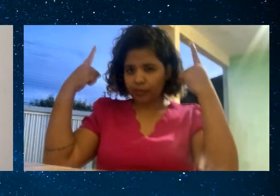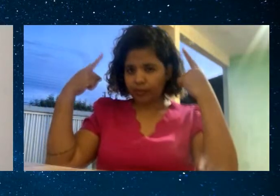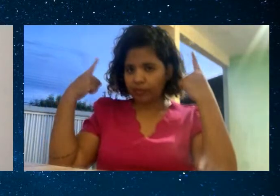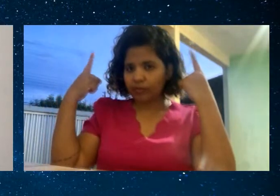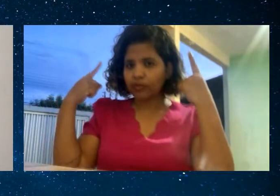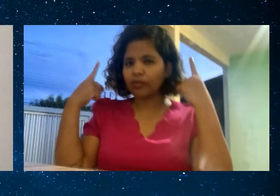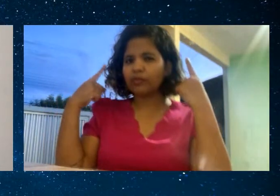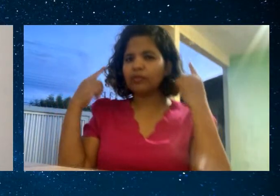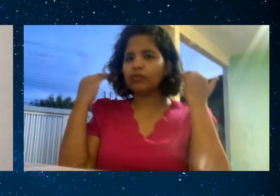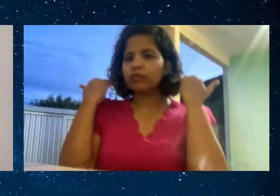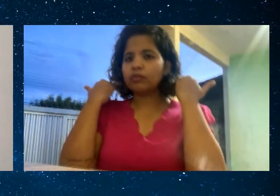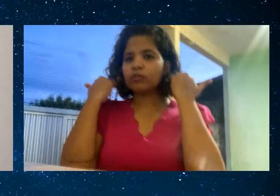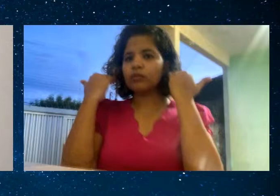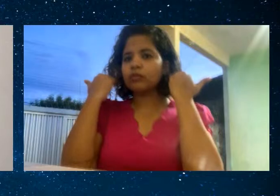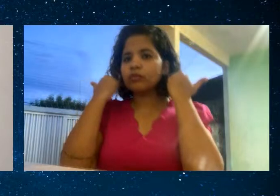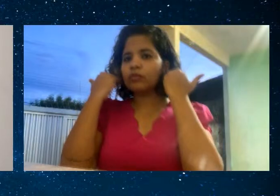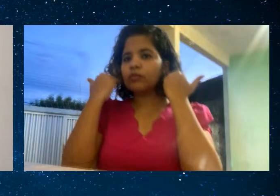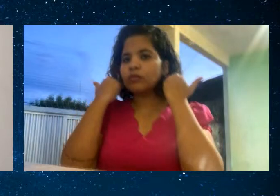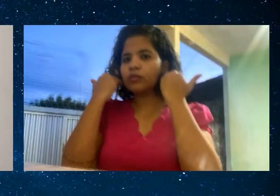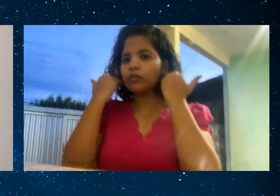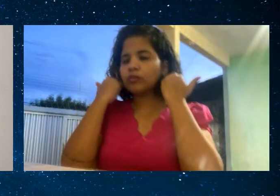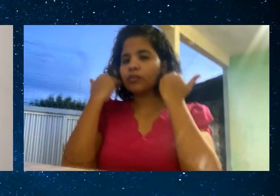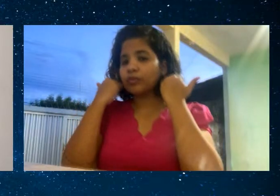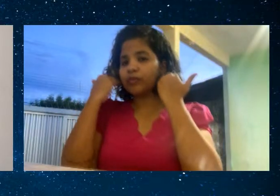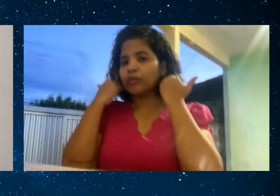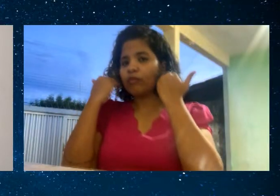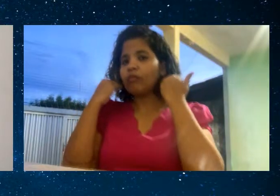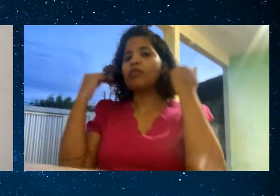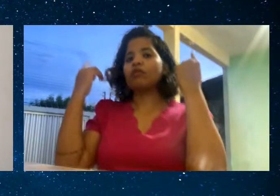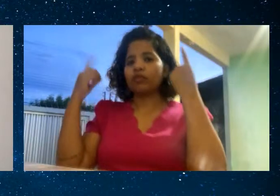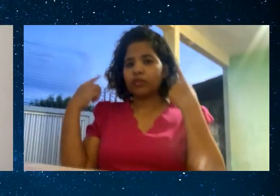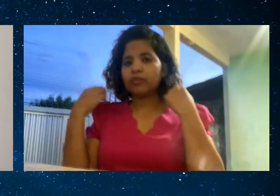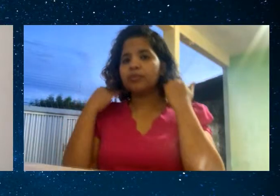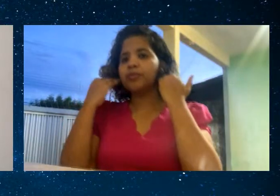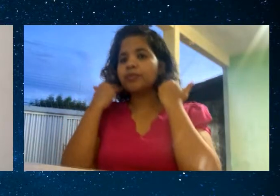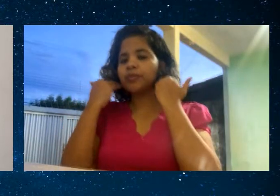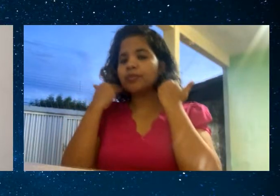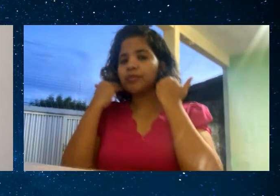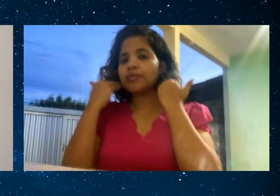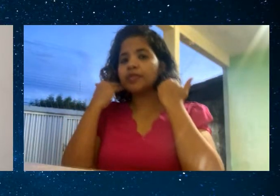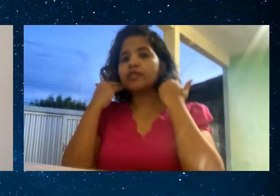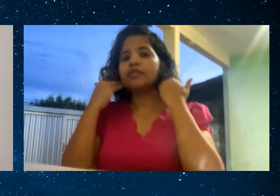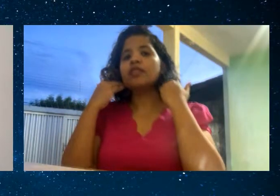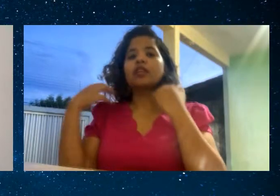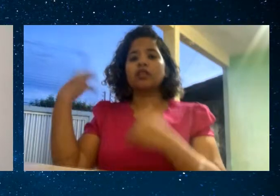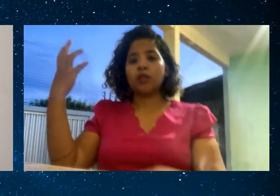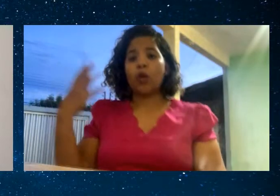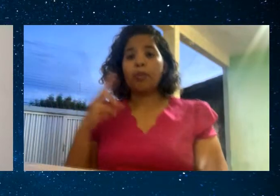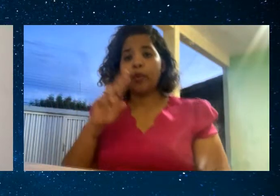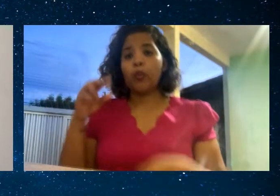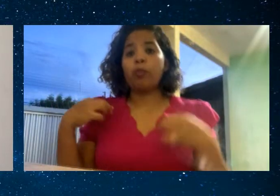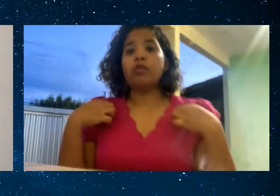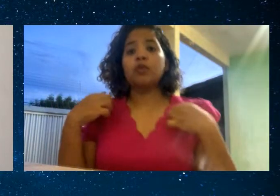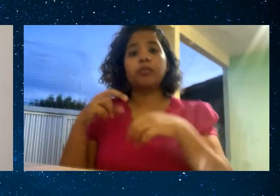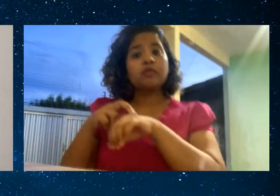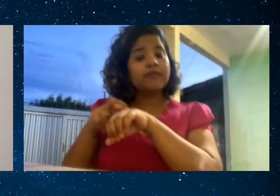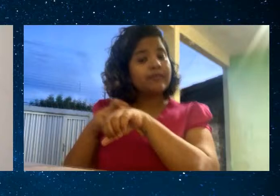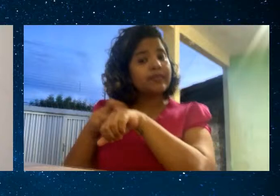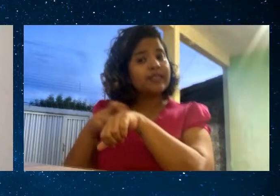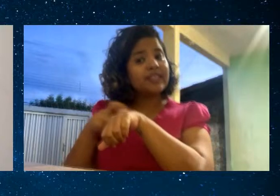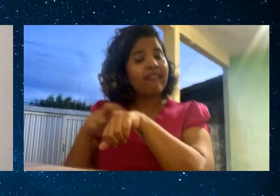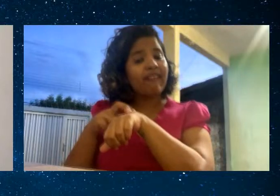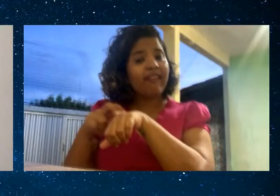acima dos ombros eh encaracolados né a Tami usa uma blusa vermelha